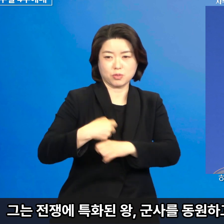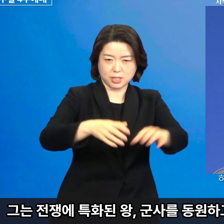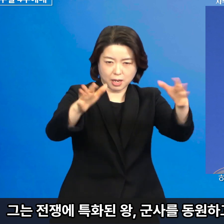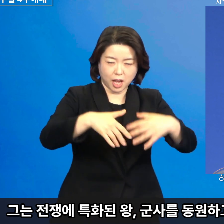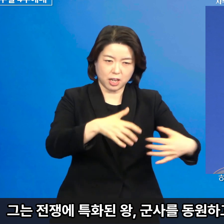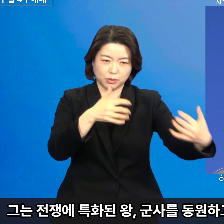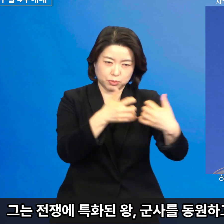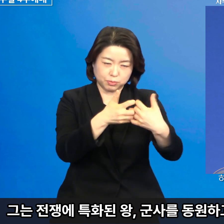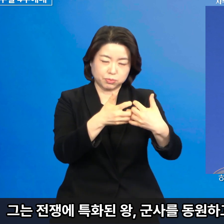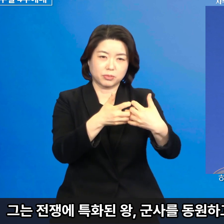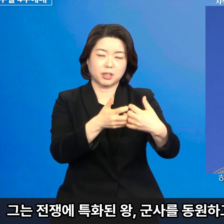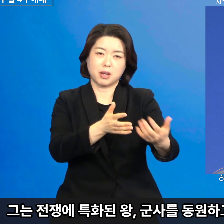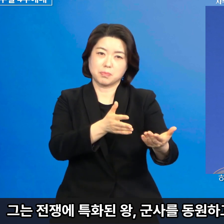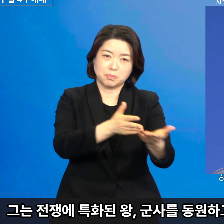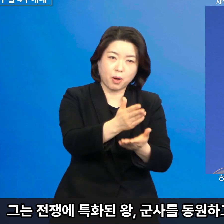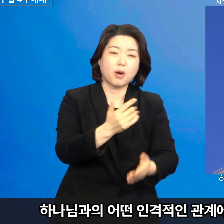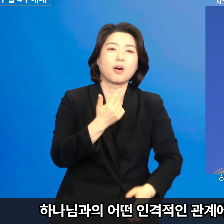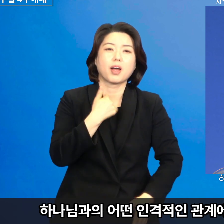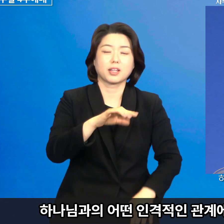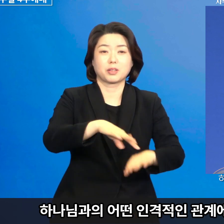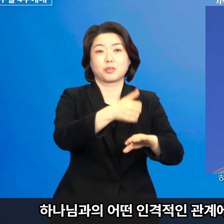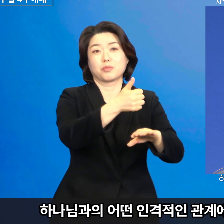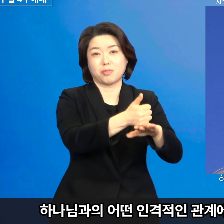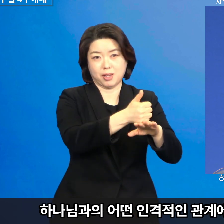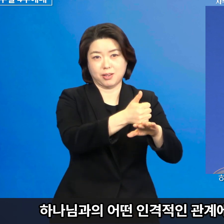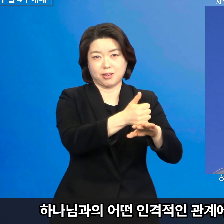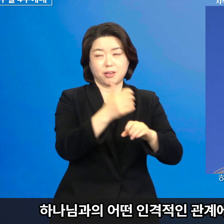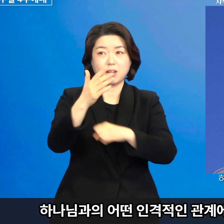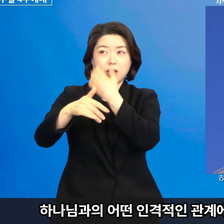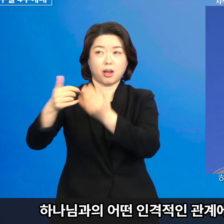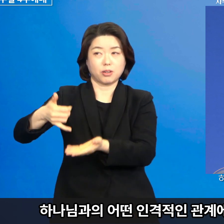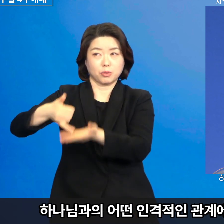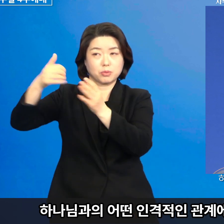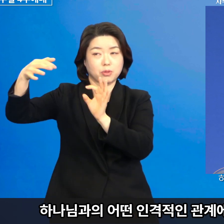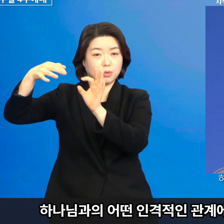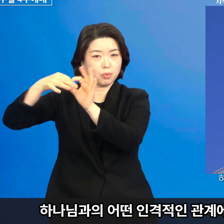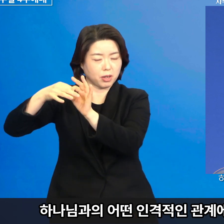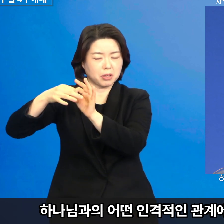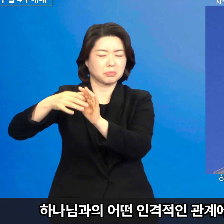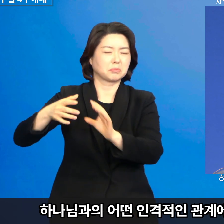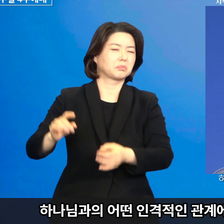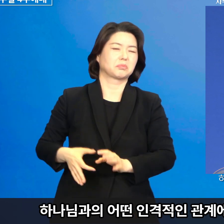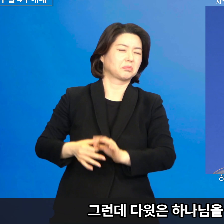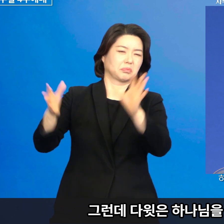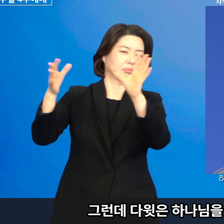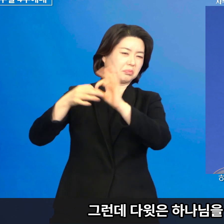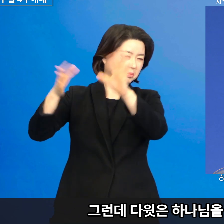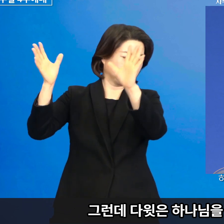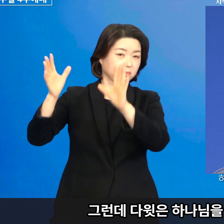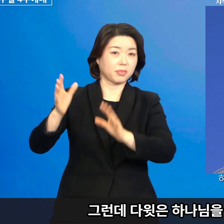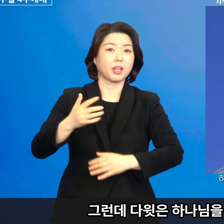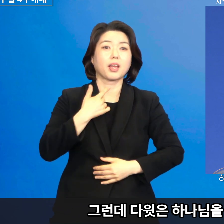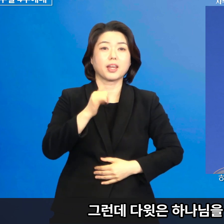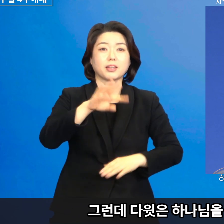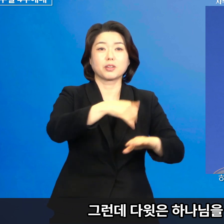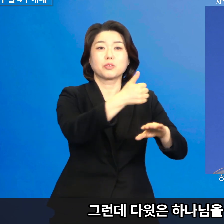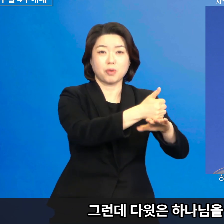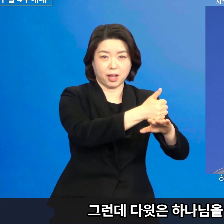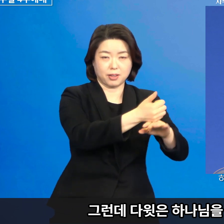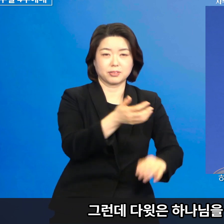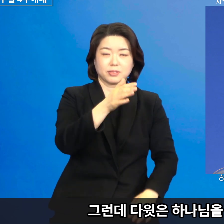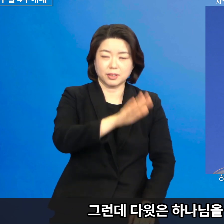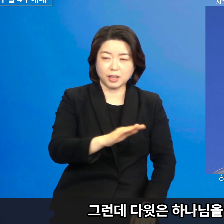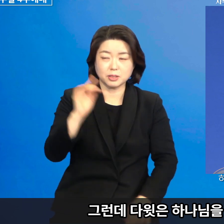이런 일에 특화된 왕이었죠. 하나님과의 어떤 인격적인 관계에 큰 관심이 없는 왕이었습니다. 그런데 다윗은